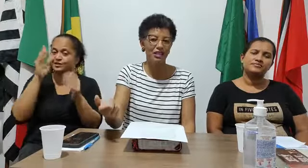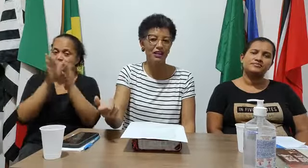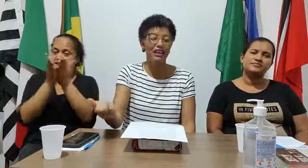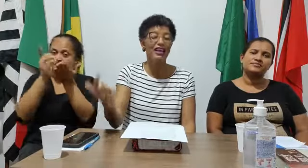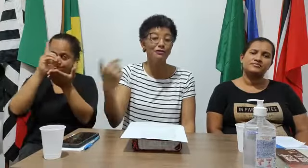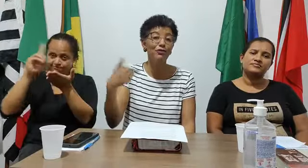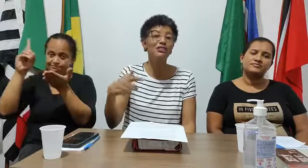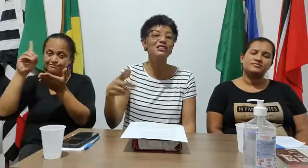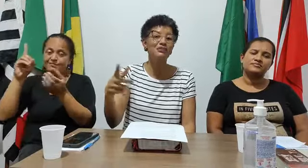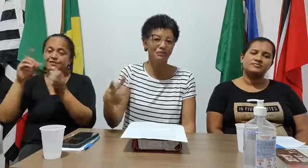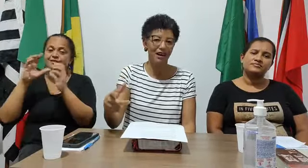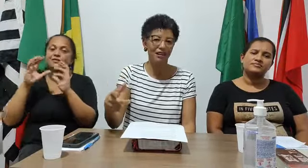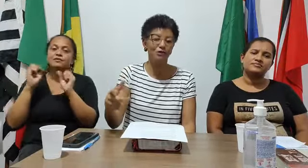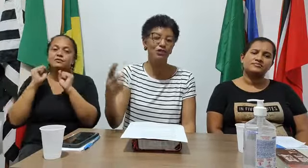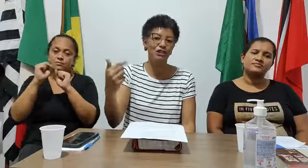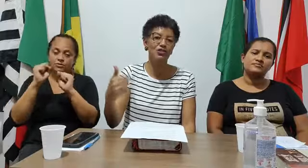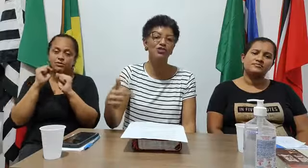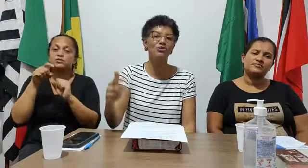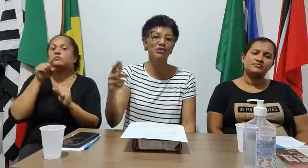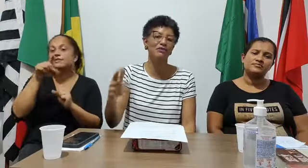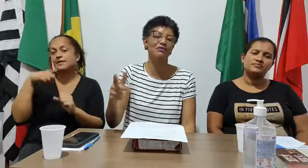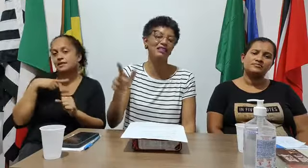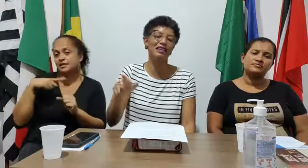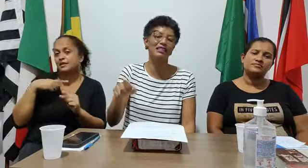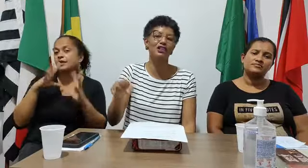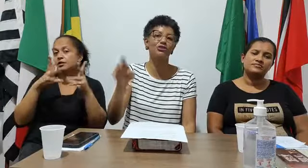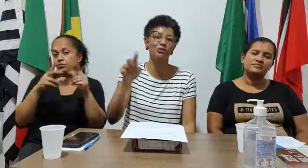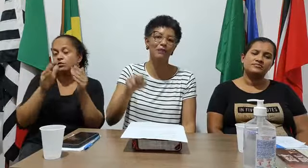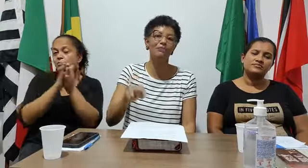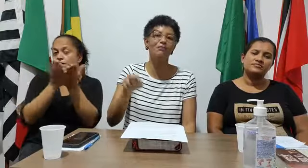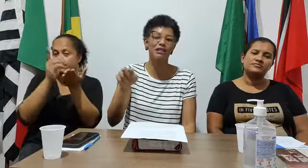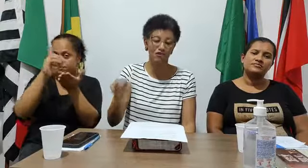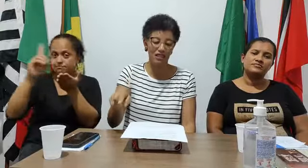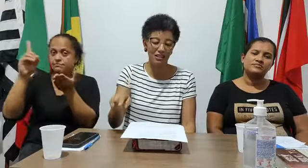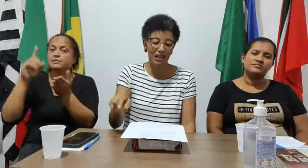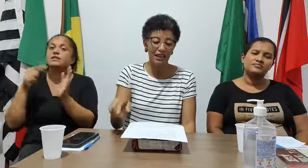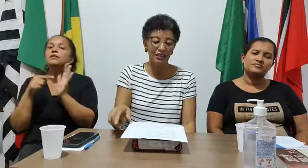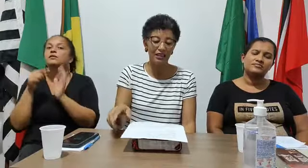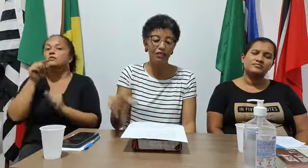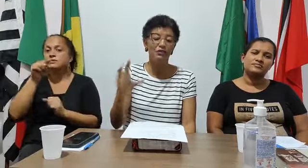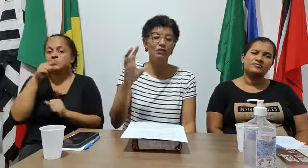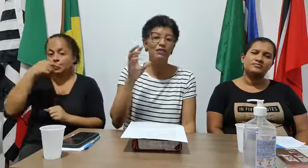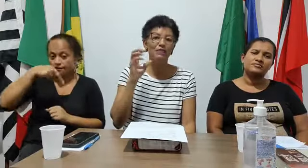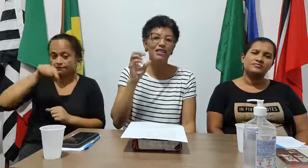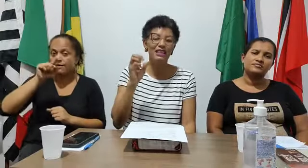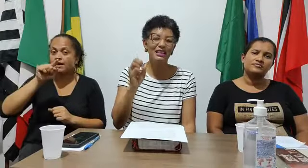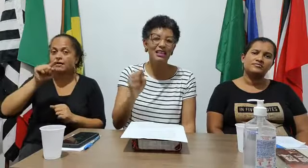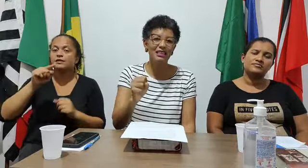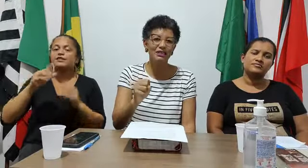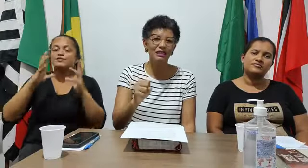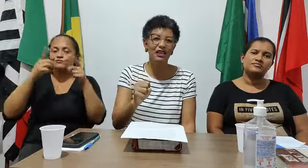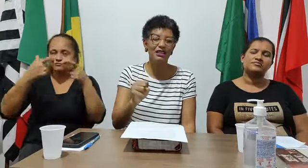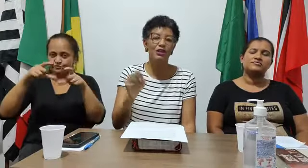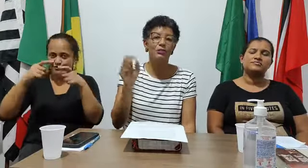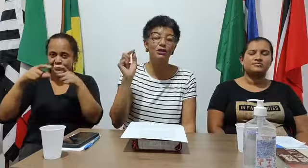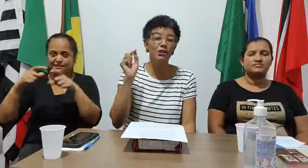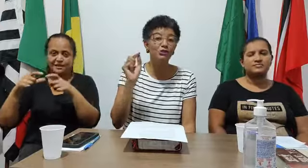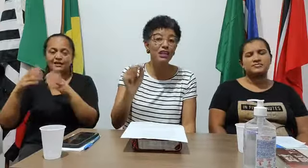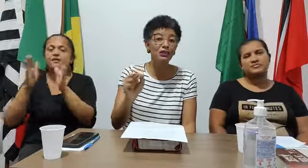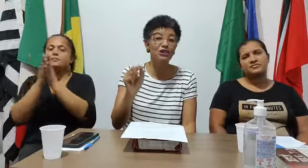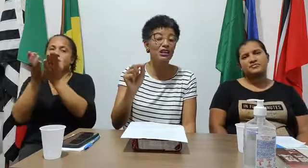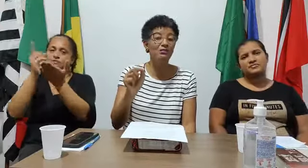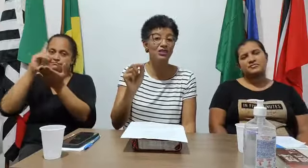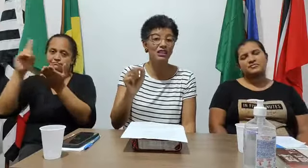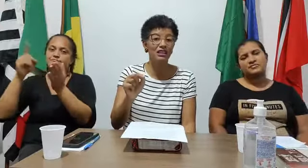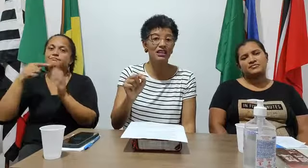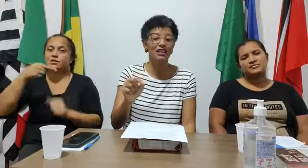você tem. E você vai, o seu destino está escrito no que a Bíblia diz. Então, você precisa crer nessas verdades, porque o